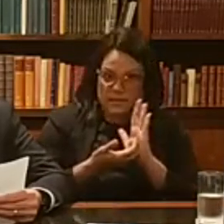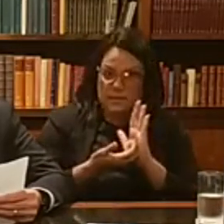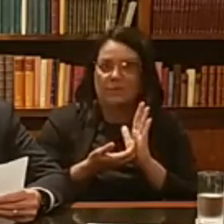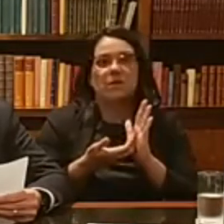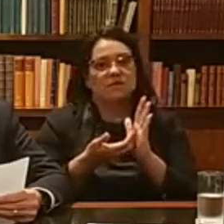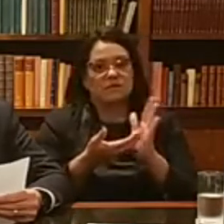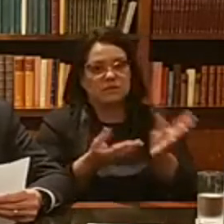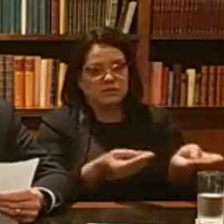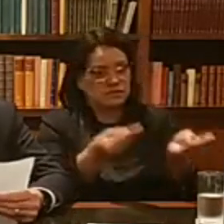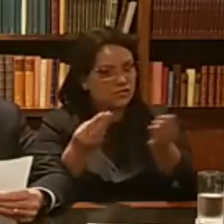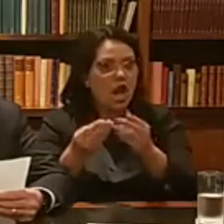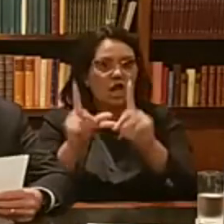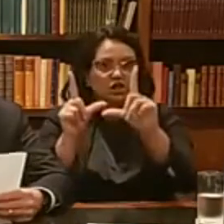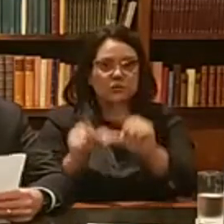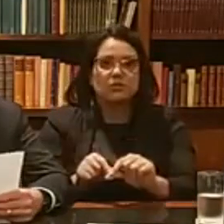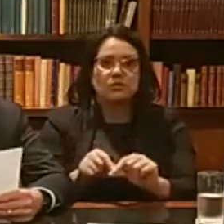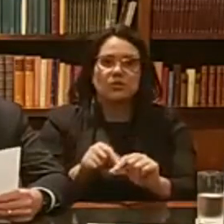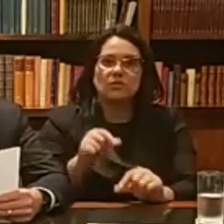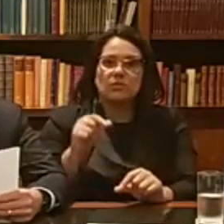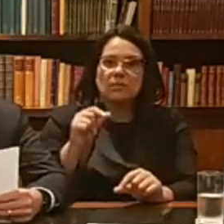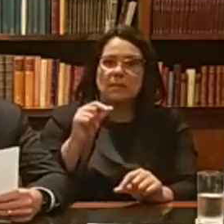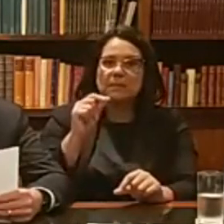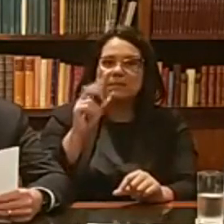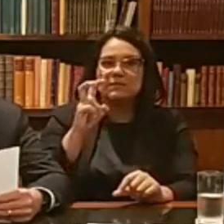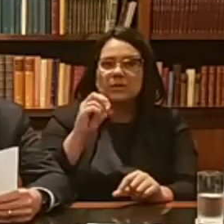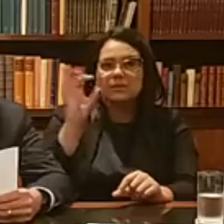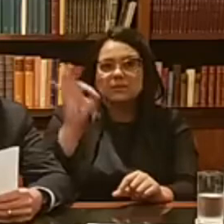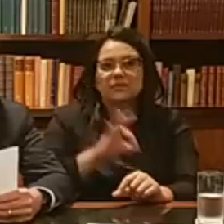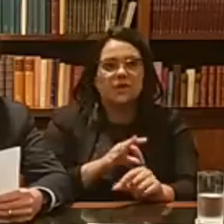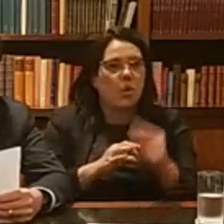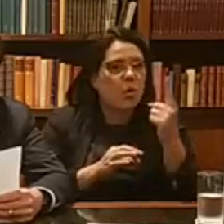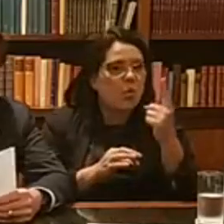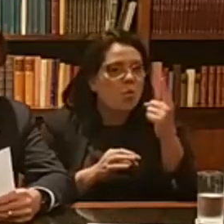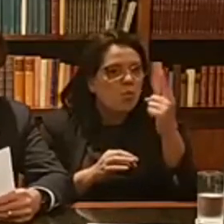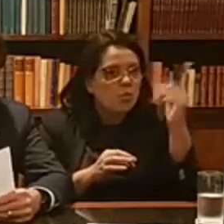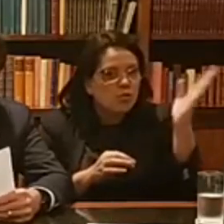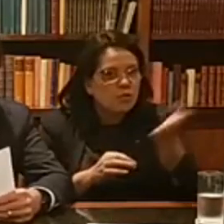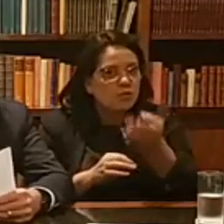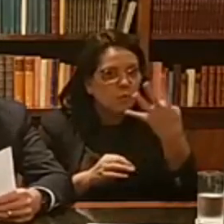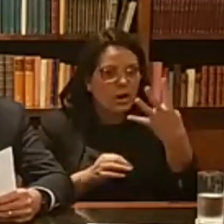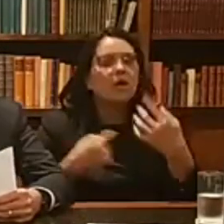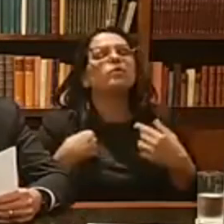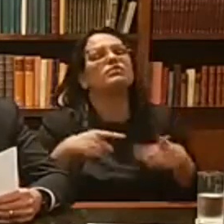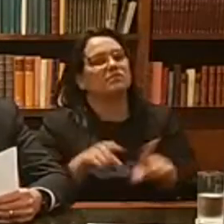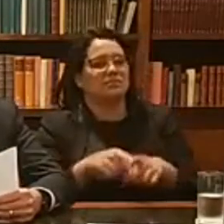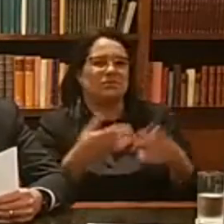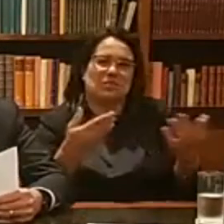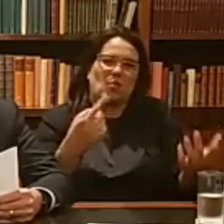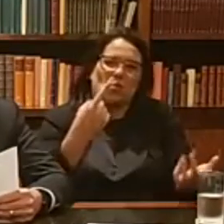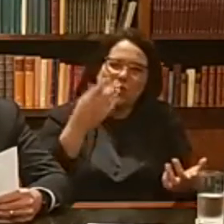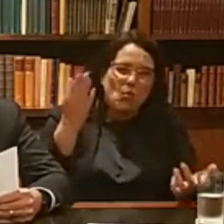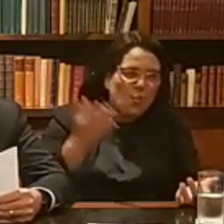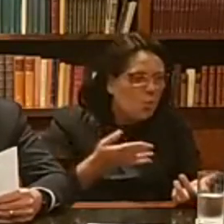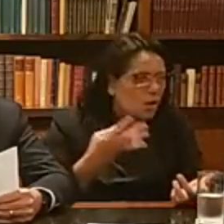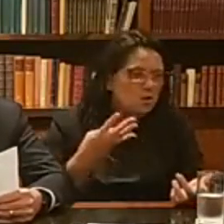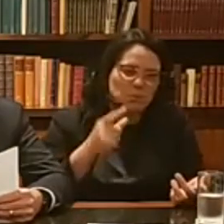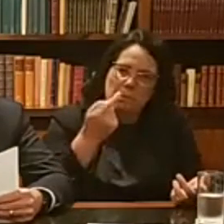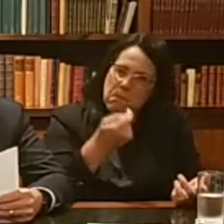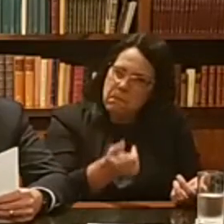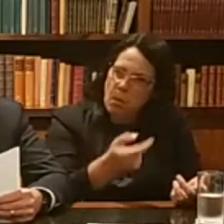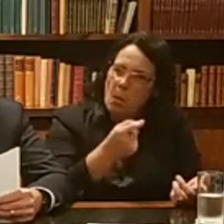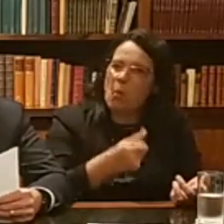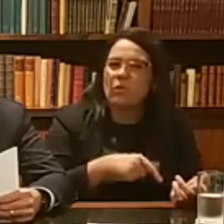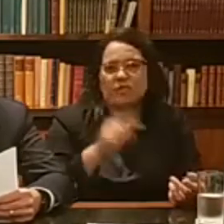Congresso, passou para meio salário mínimo. Achando que um quarto é muito pouco, você também está achando que é pouco, também acho que é pouco. Tá?